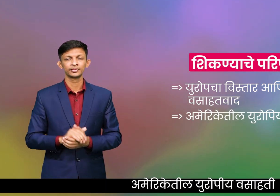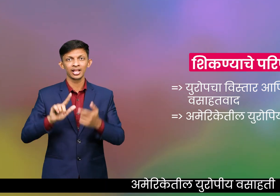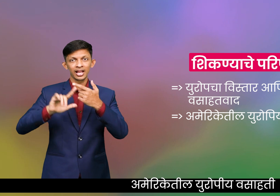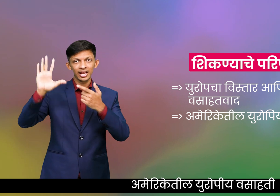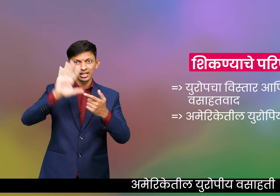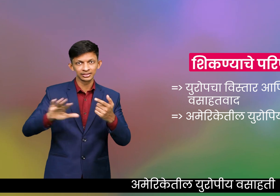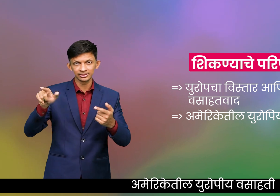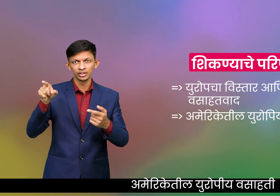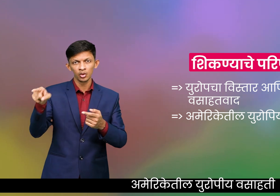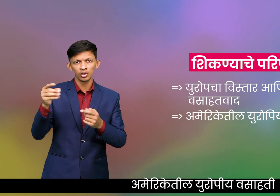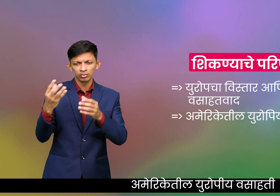अमेरिकेतील युरोपीय वसाहती.